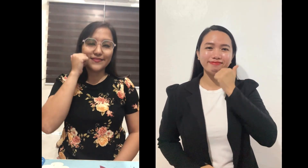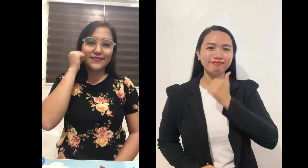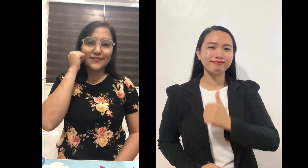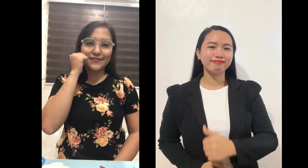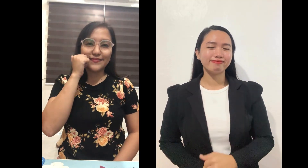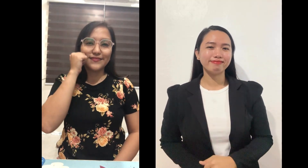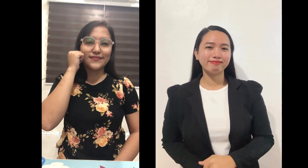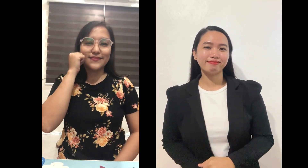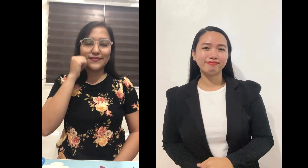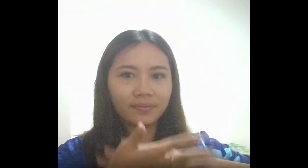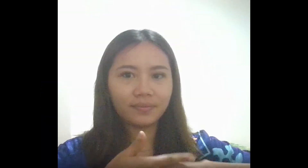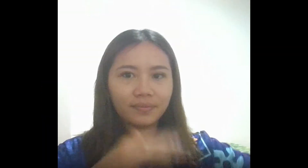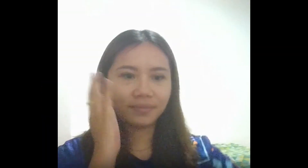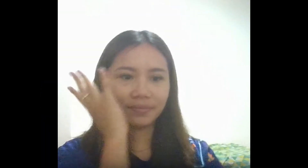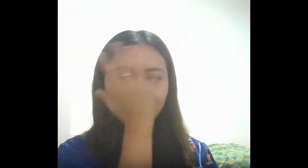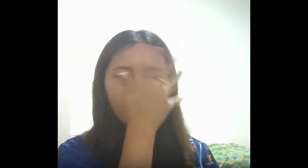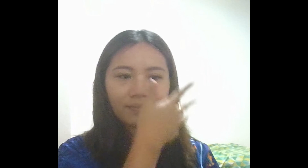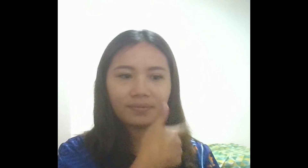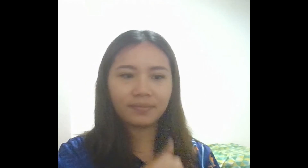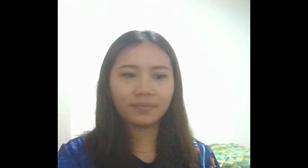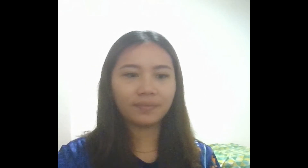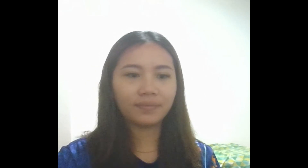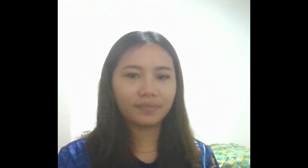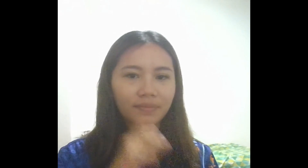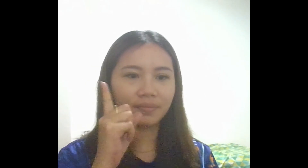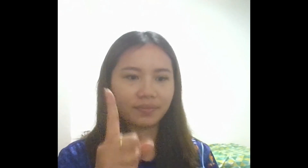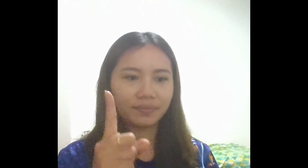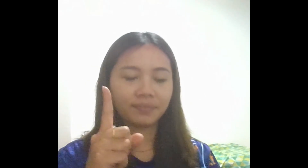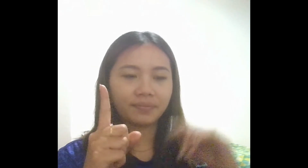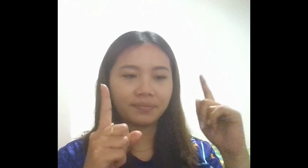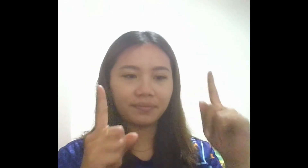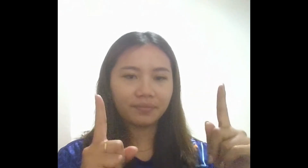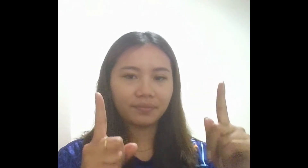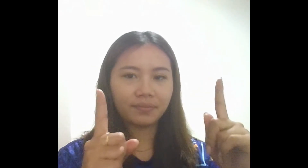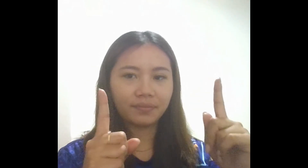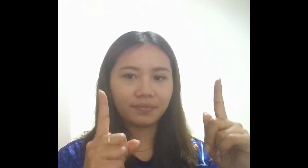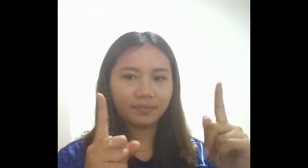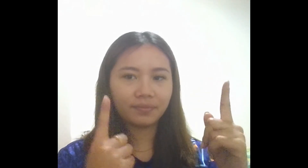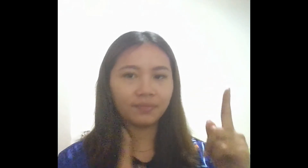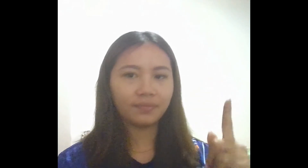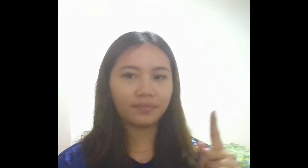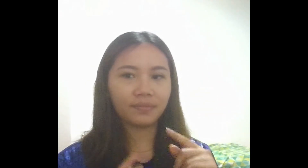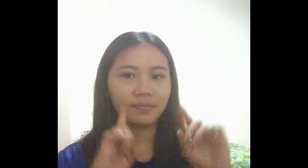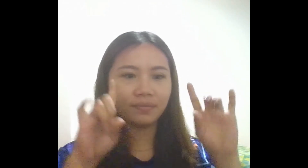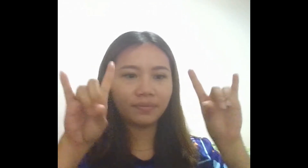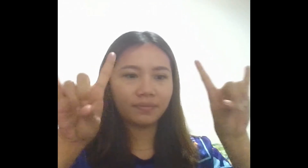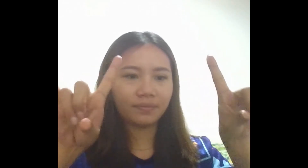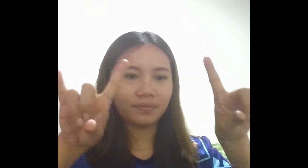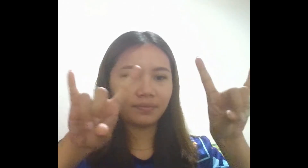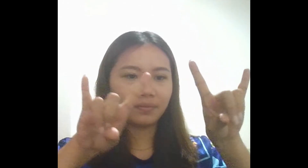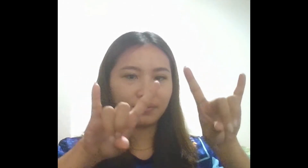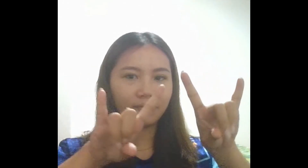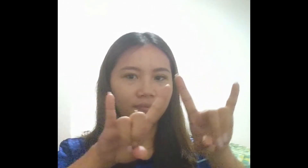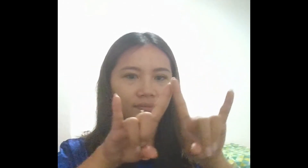Gumaganda ang paligid kung bawat tao ay puno